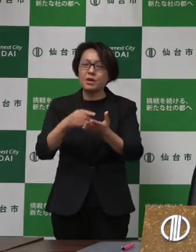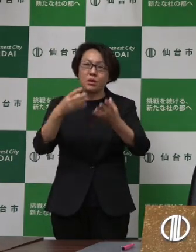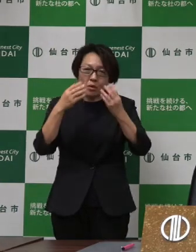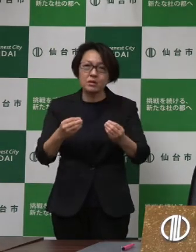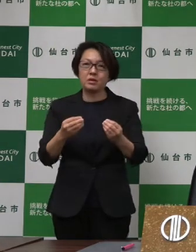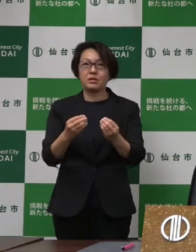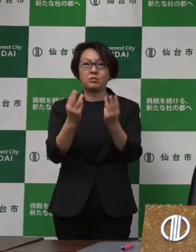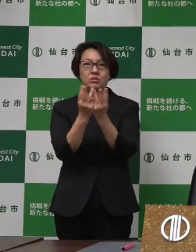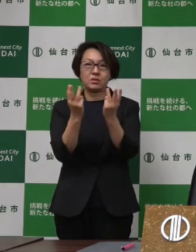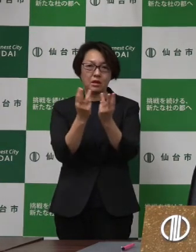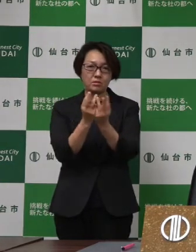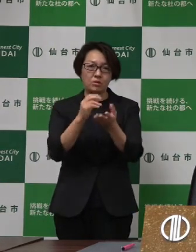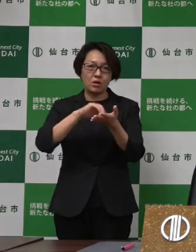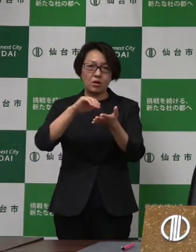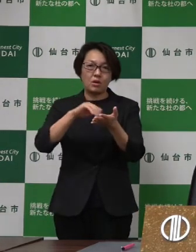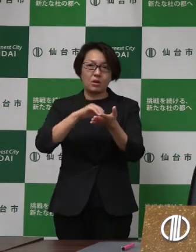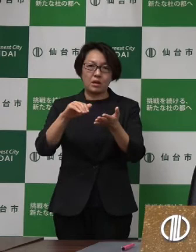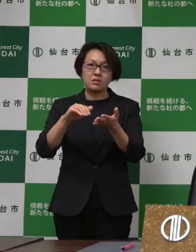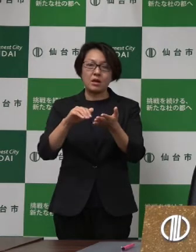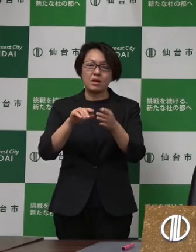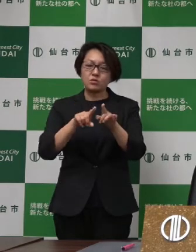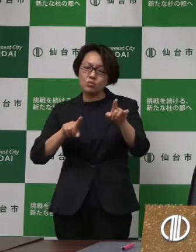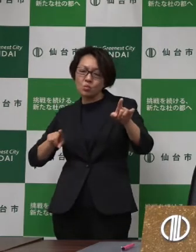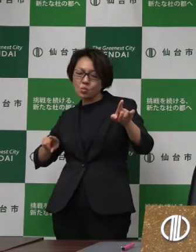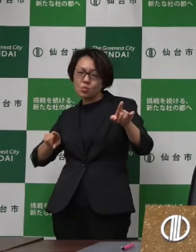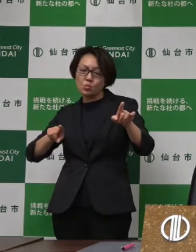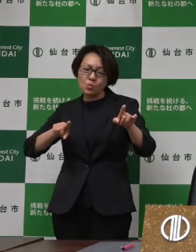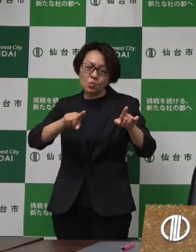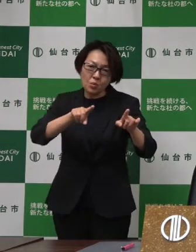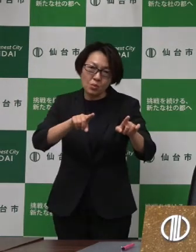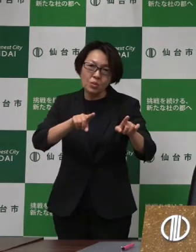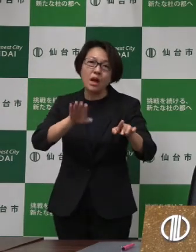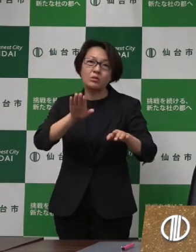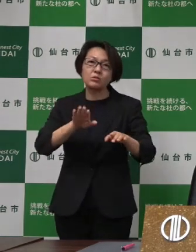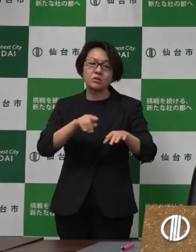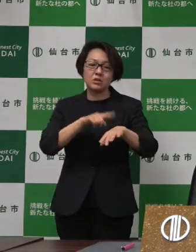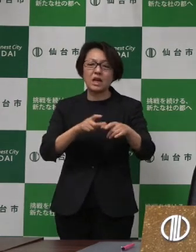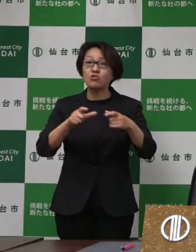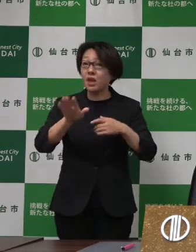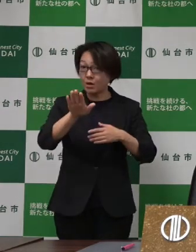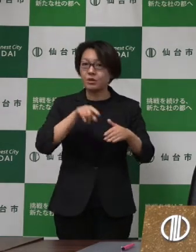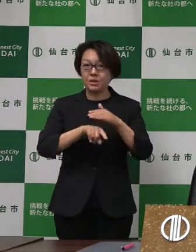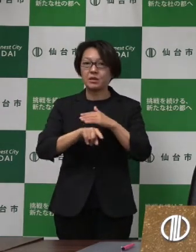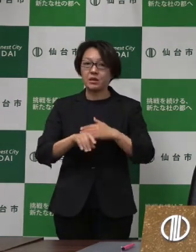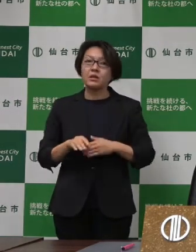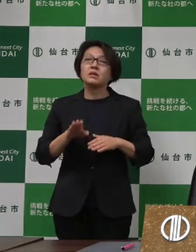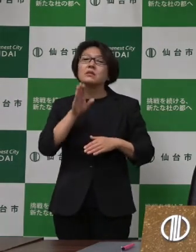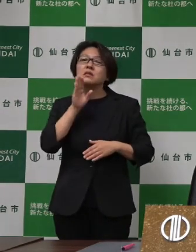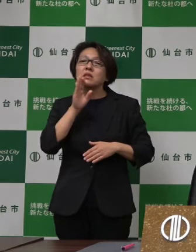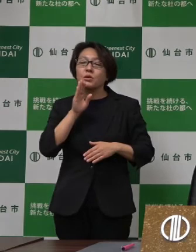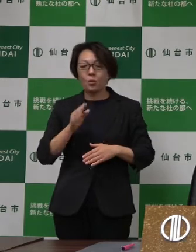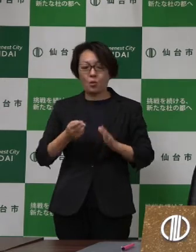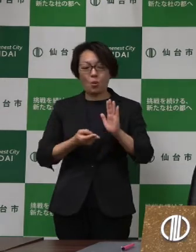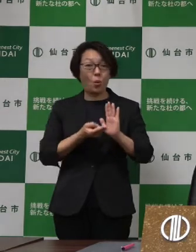数を少しタイムラグがあるということと、それから現実問題の療養施設ホテル